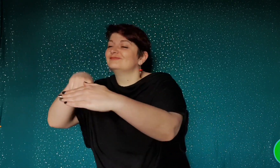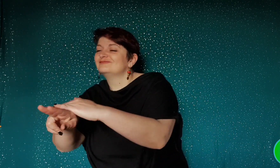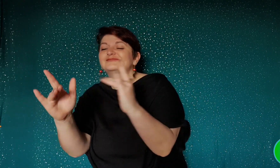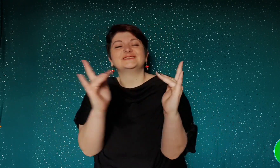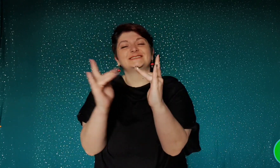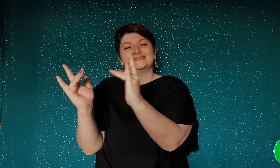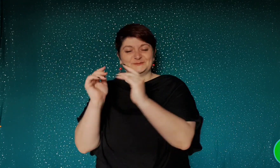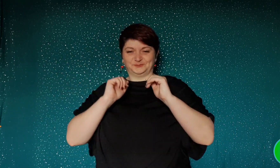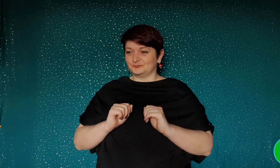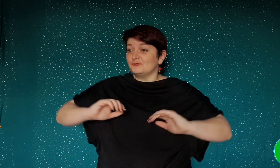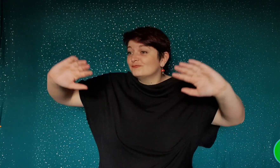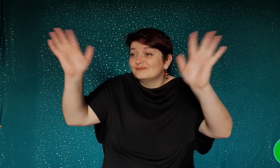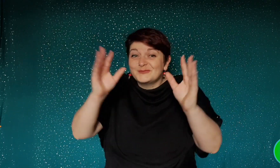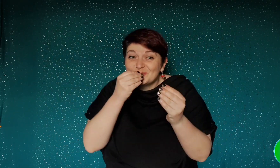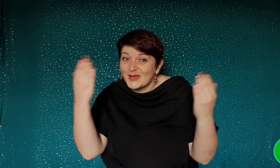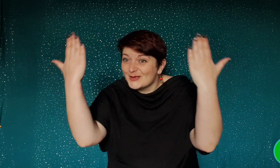Dormez bien, dit grand-père.